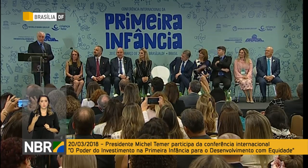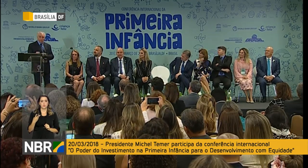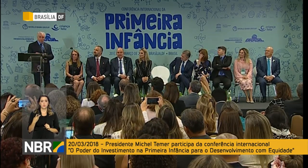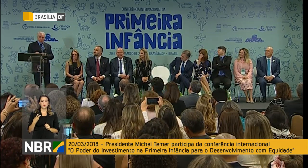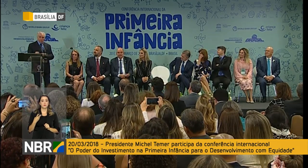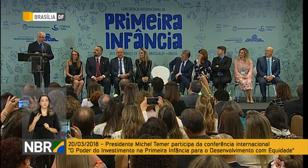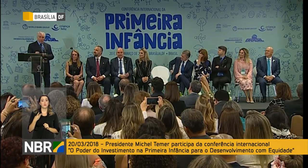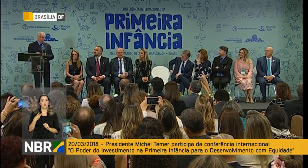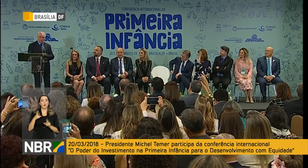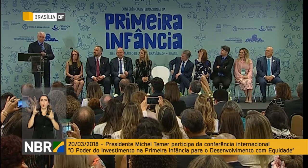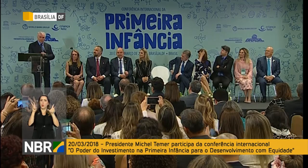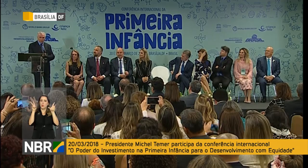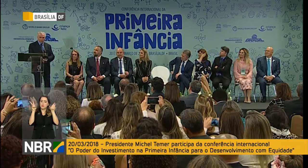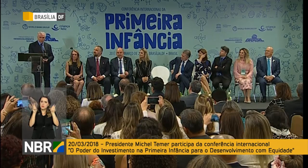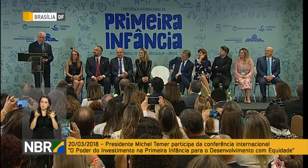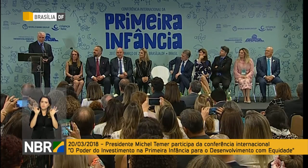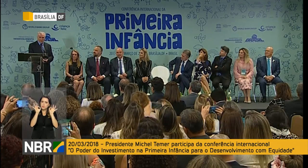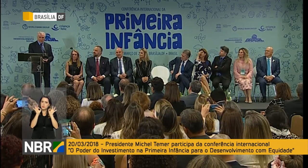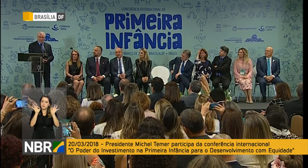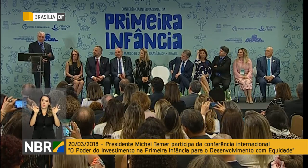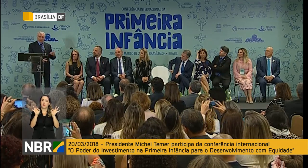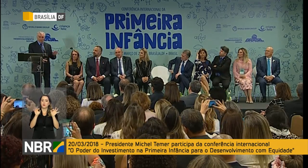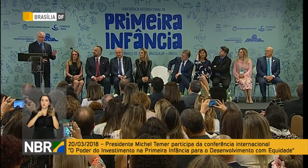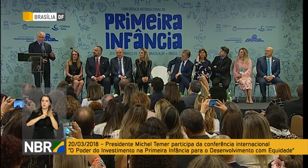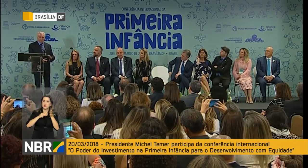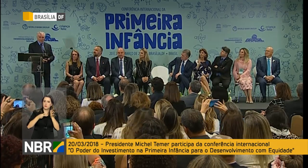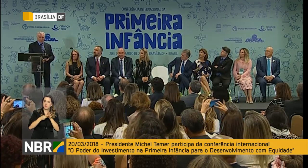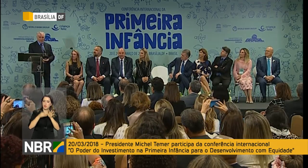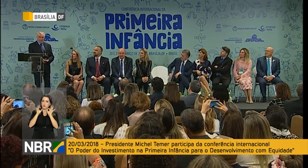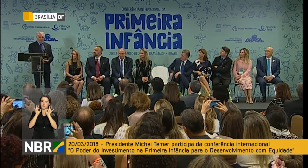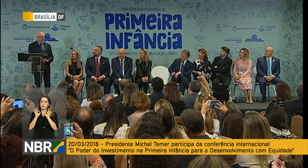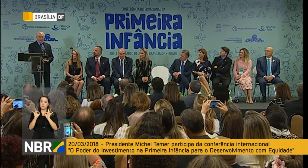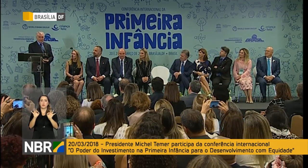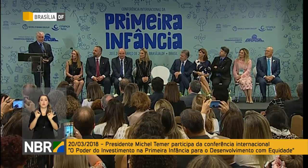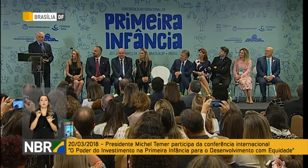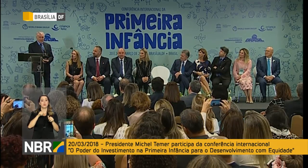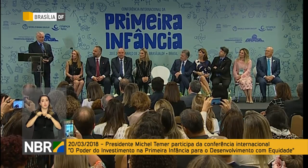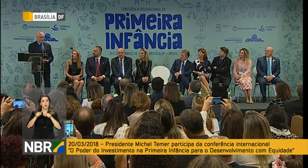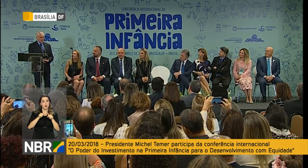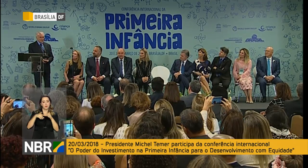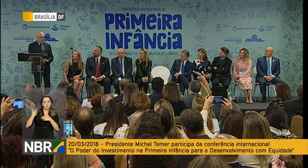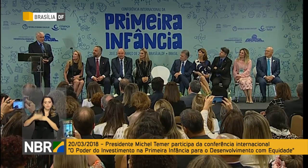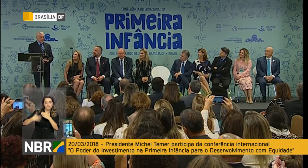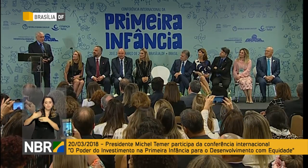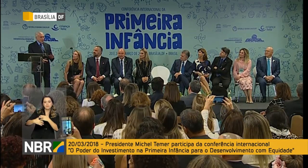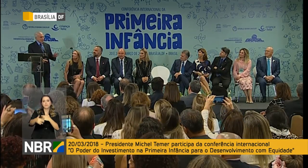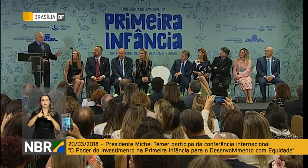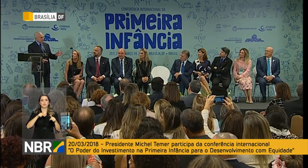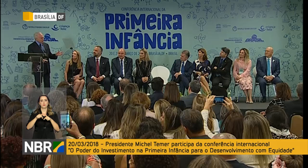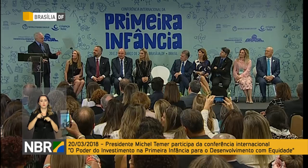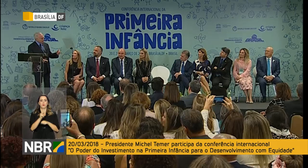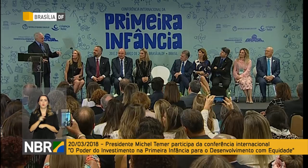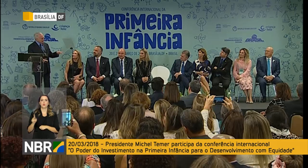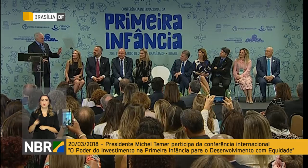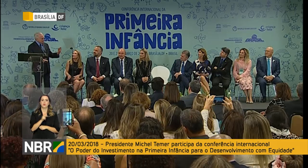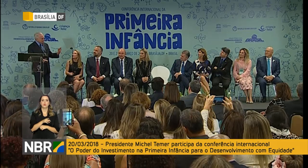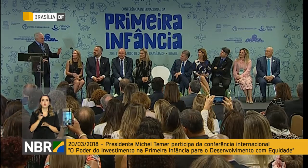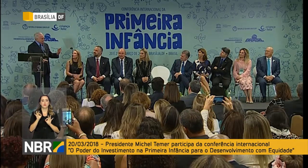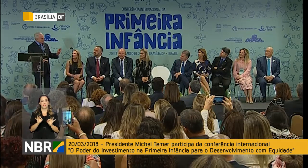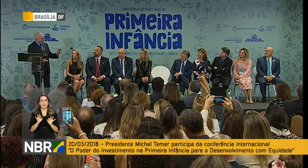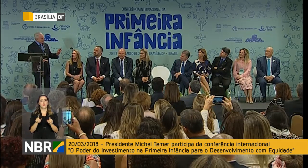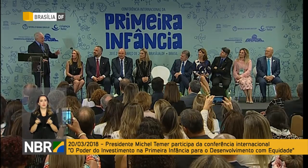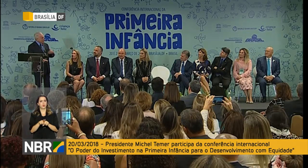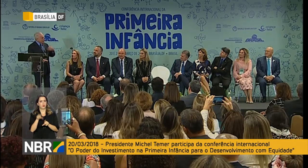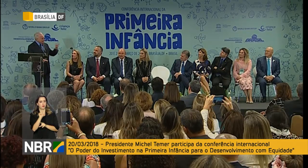os conceitos muito próprios, muito seguros, de quem há muito tempo trabalha nessa área. E, em quarto e quinto lugar, e não